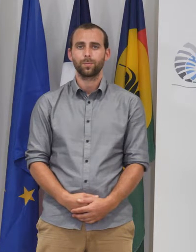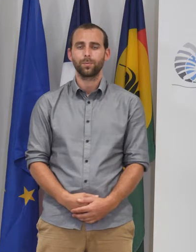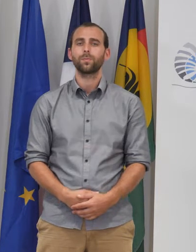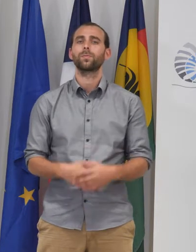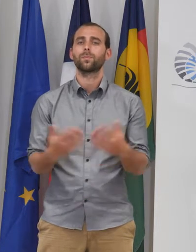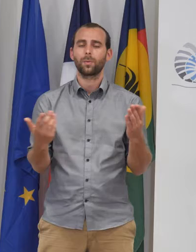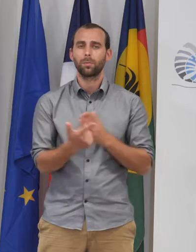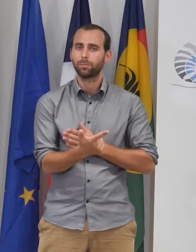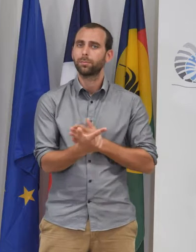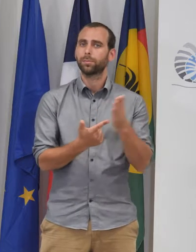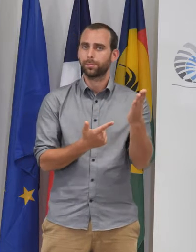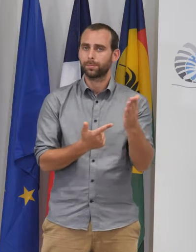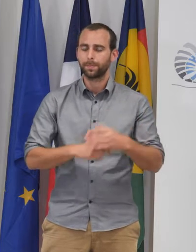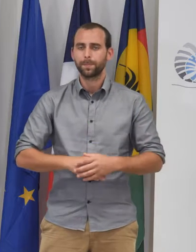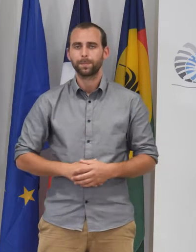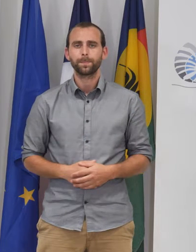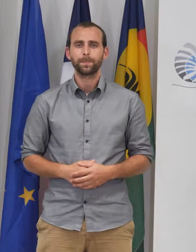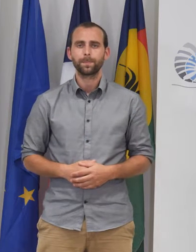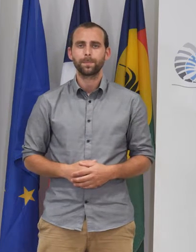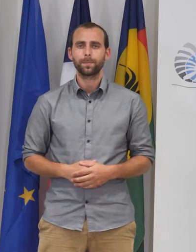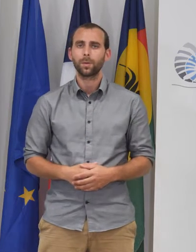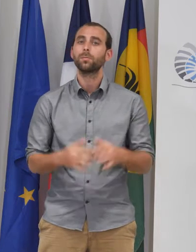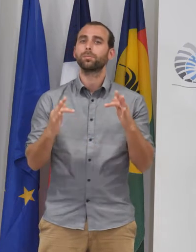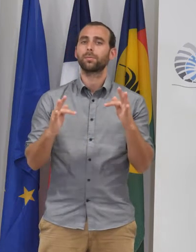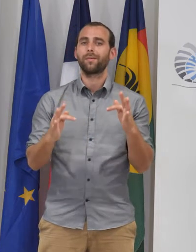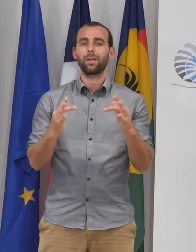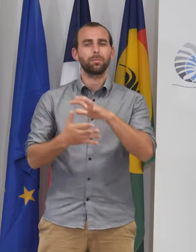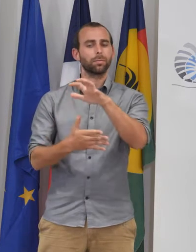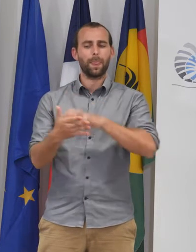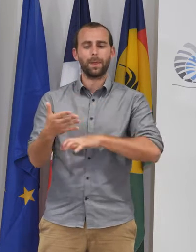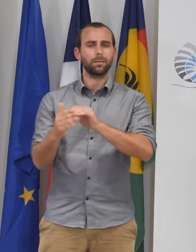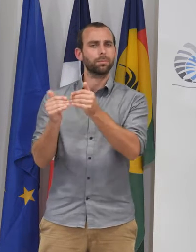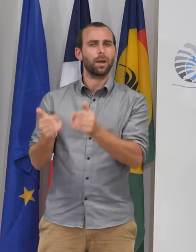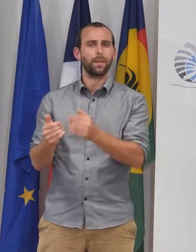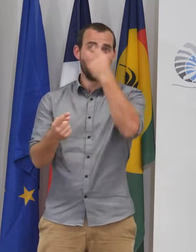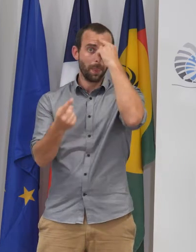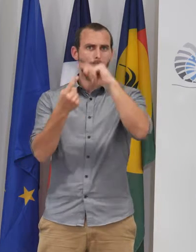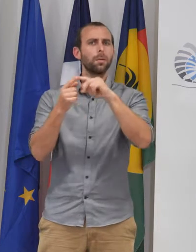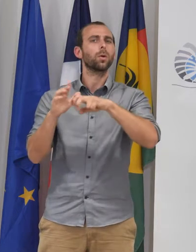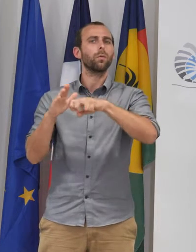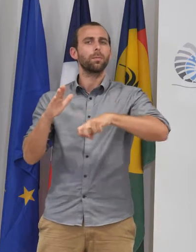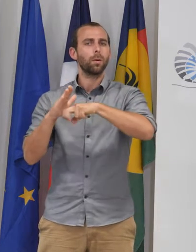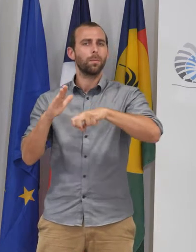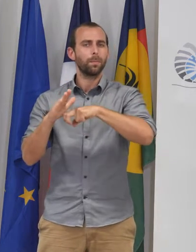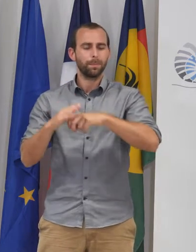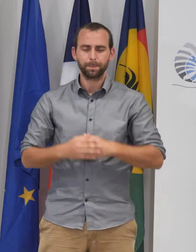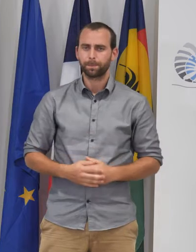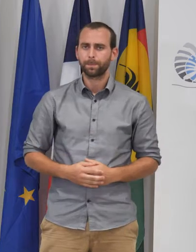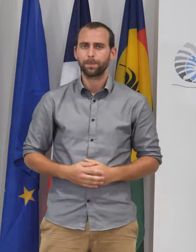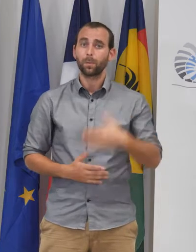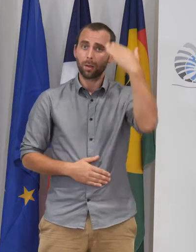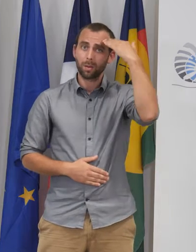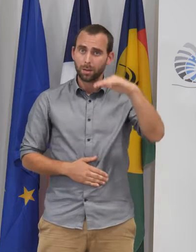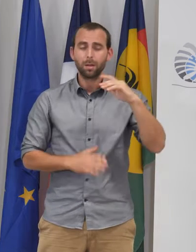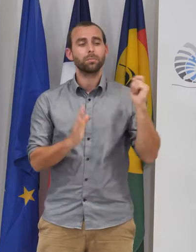Le deuxième point de mon intervention concerne une modification de l'arrêté de confinement. Donc, vous savez, dès les premiers